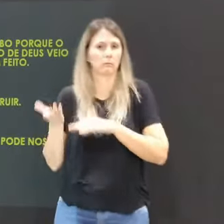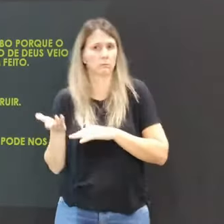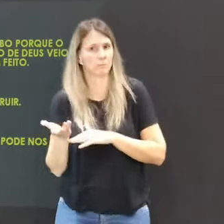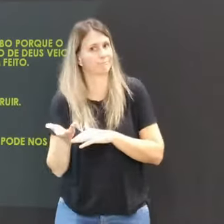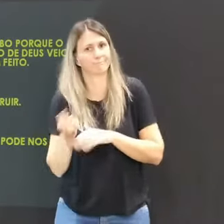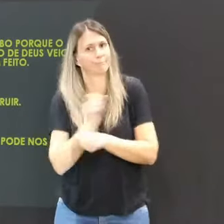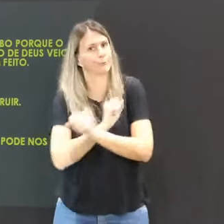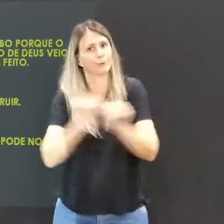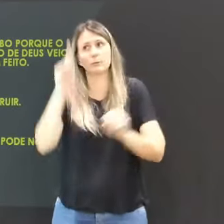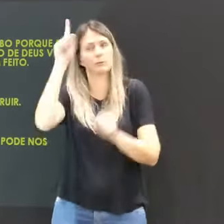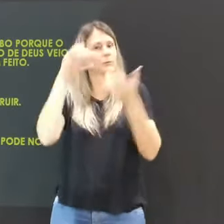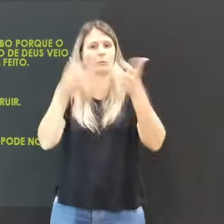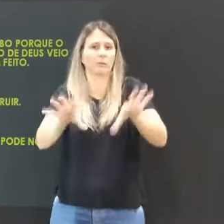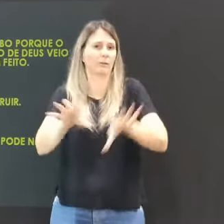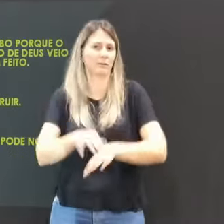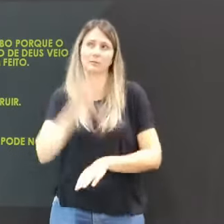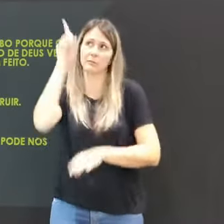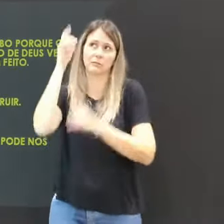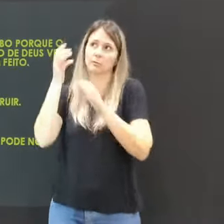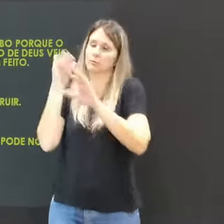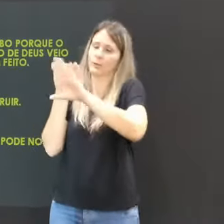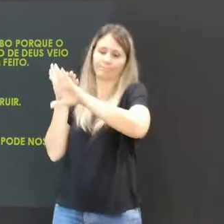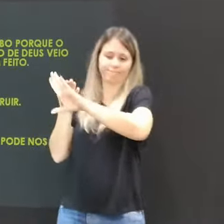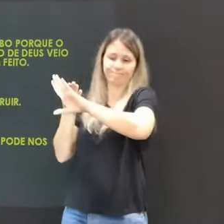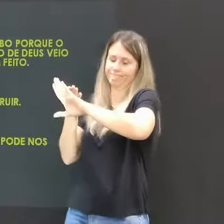vai entrar? O pecado não vai, é impossível. Deus jamais vai